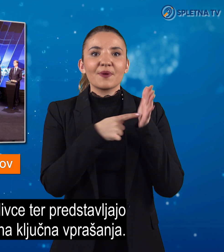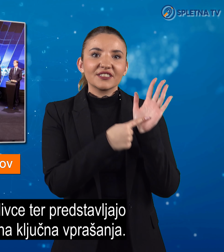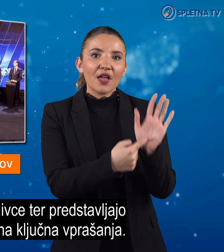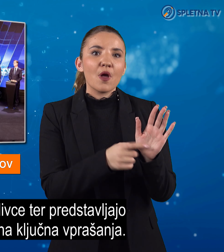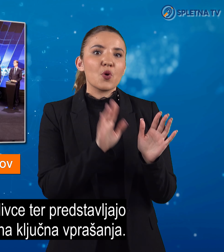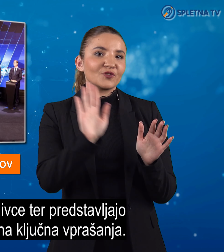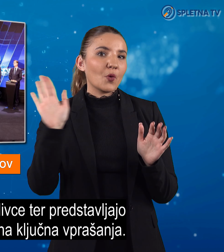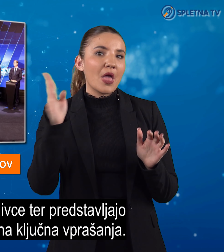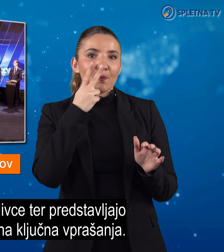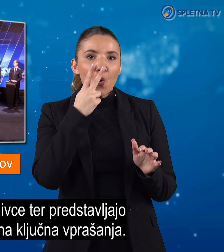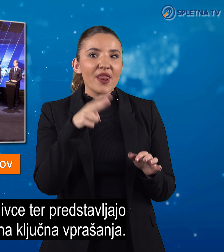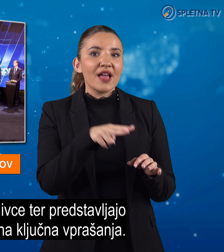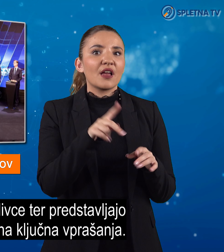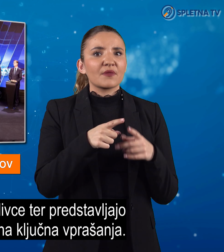svoje poglede na ključna vprašanja.